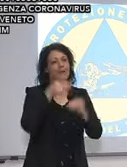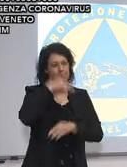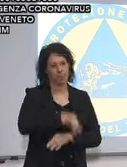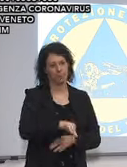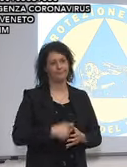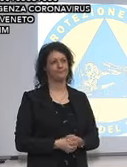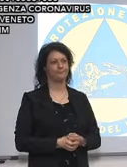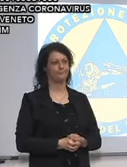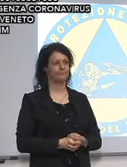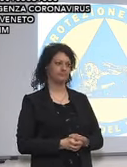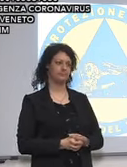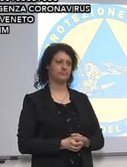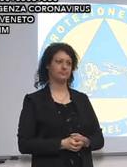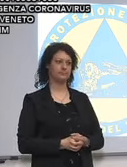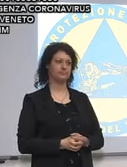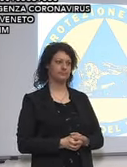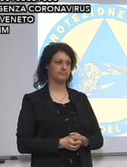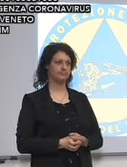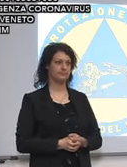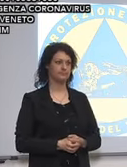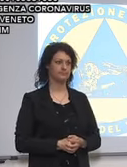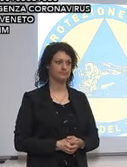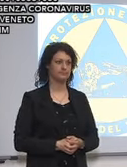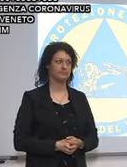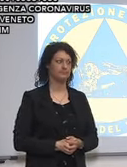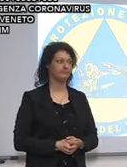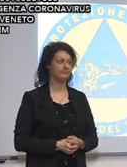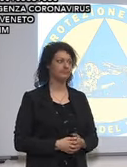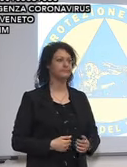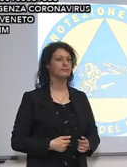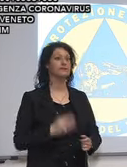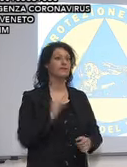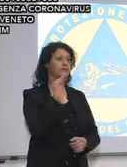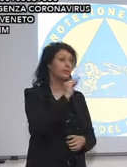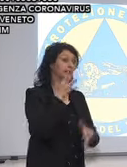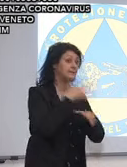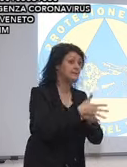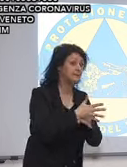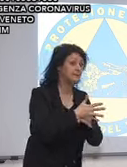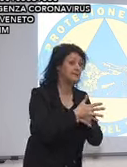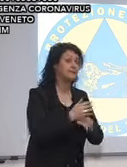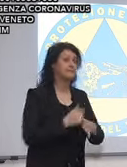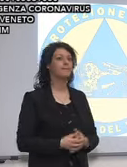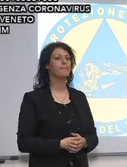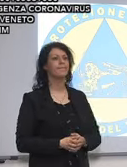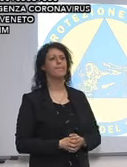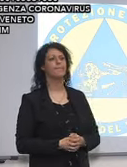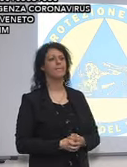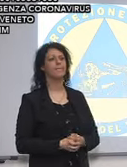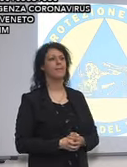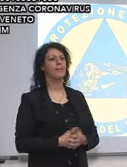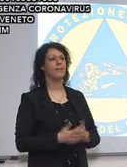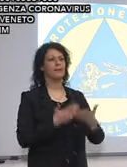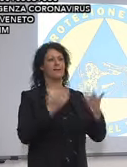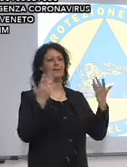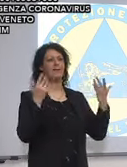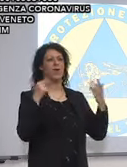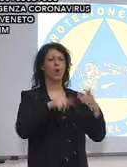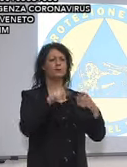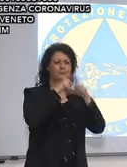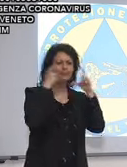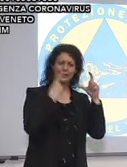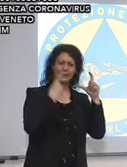Presidente, mi lascia la parola alla Frecchie. Un po' marina leggera come domanda. No, oggi esaminiamo la mascherina